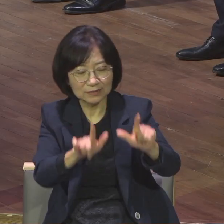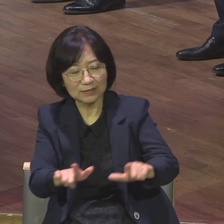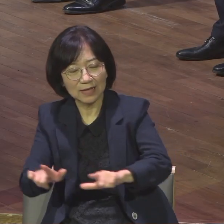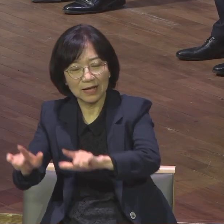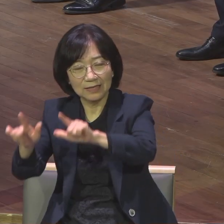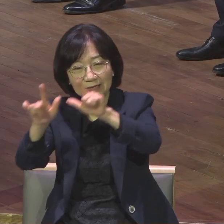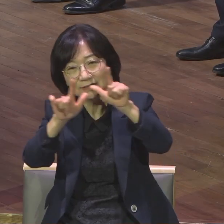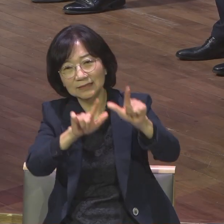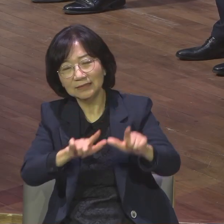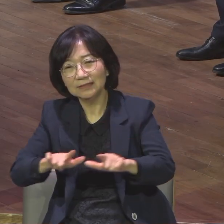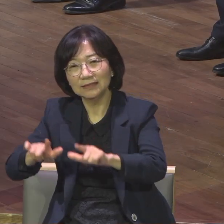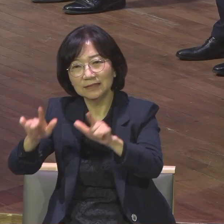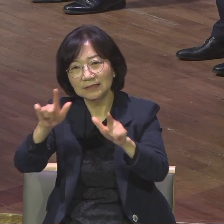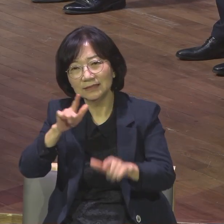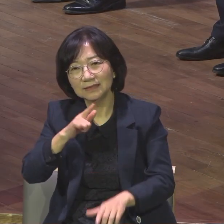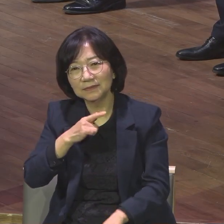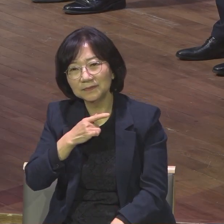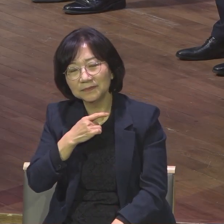외치며 살리